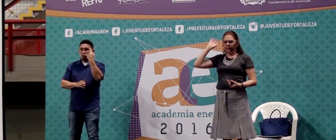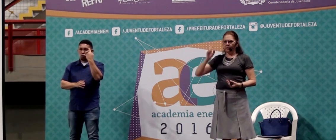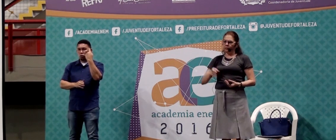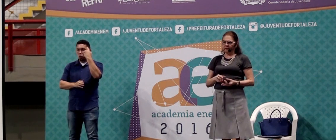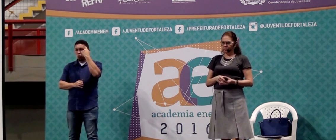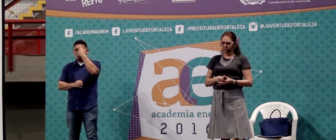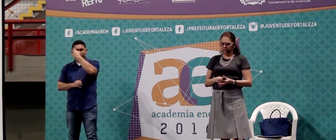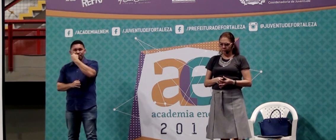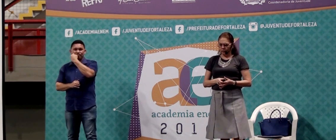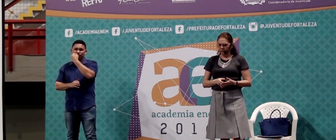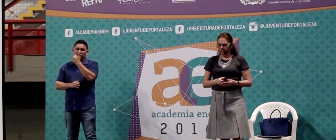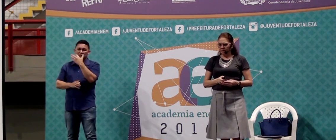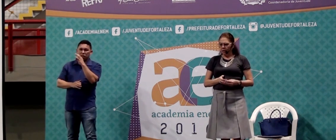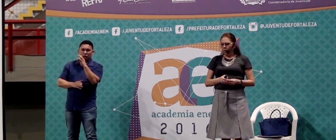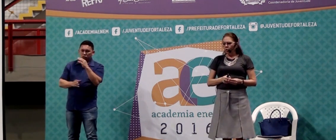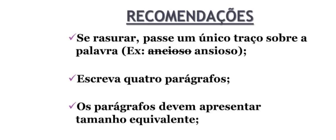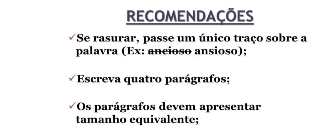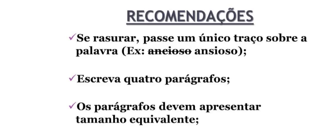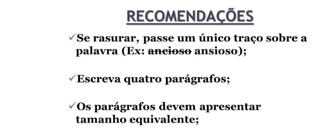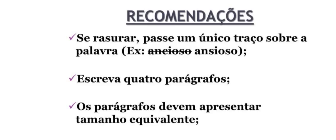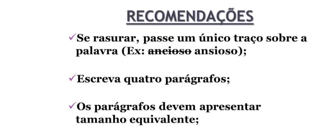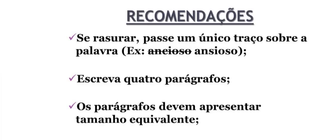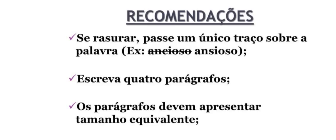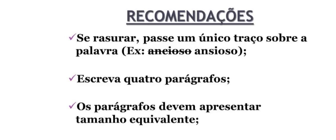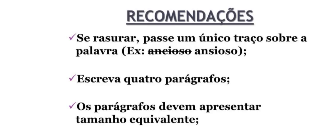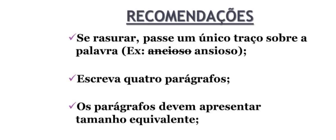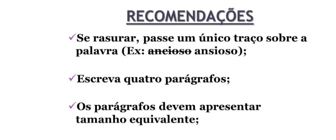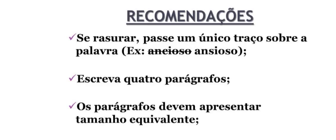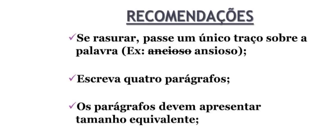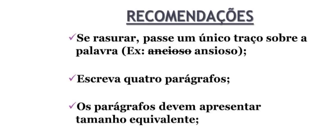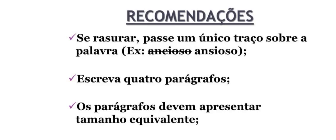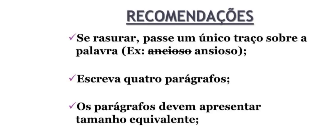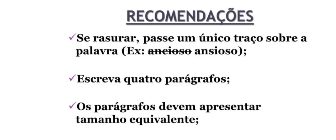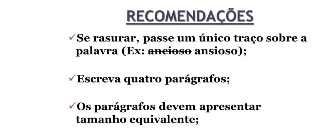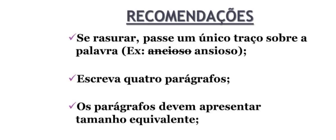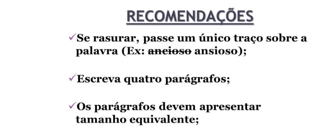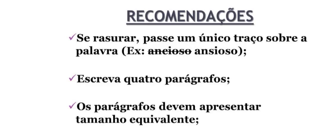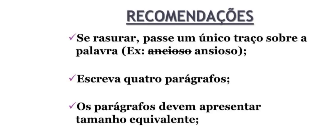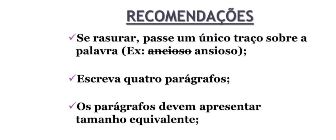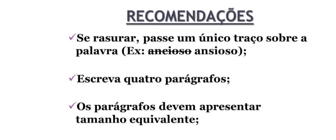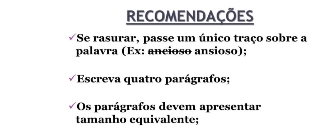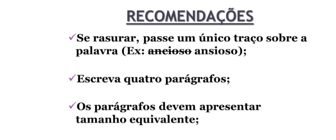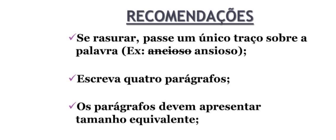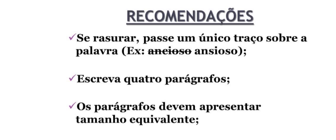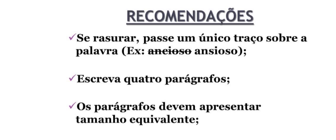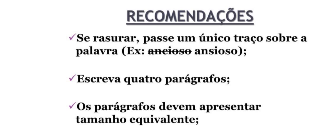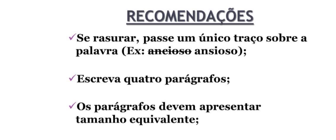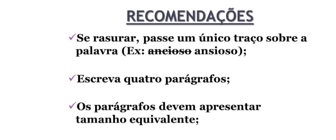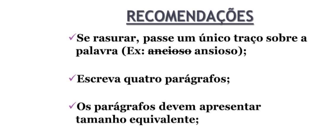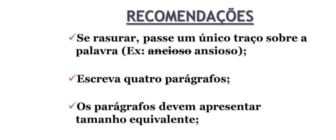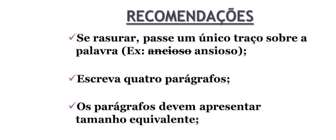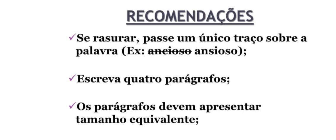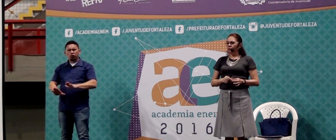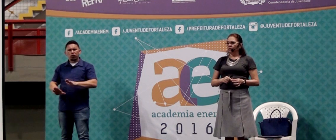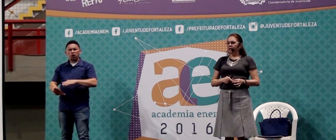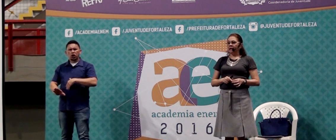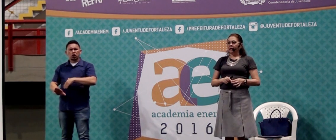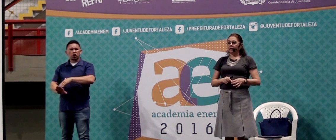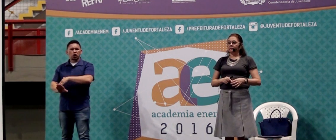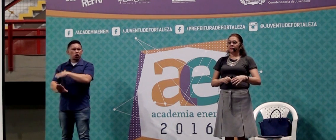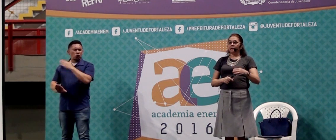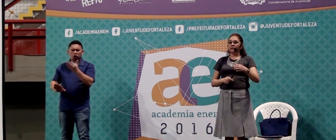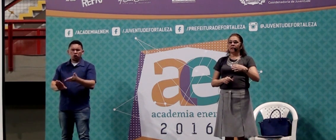até o final para as outras provas. Use todo o tempo destinado para as provas naquele dia. Tem aluno